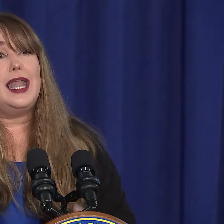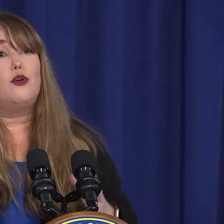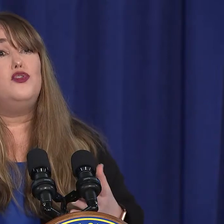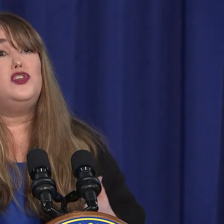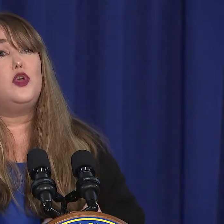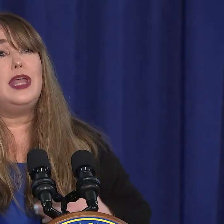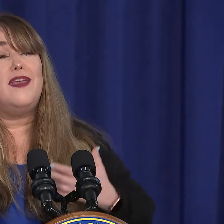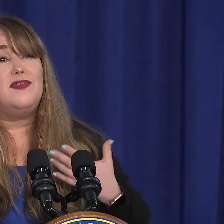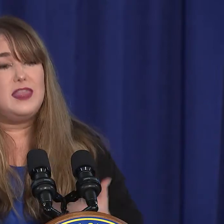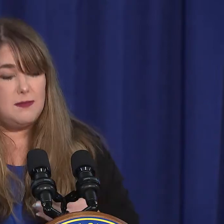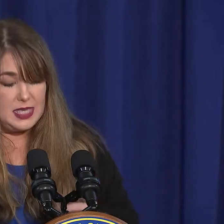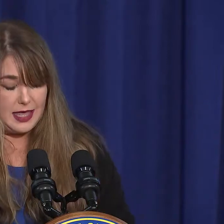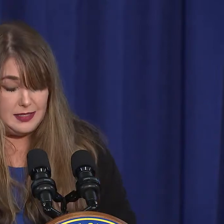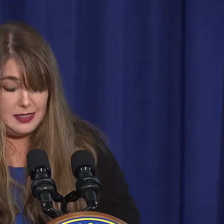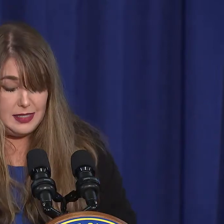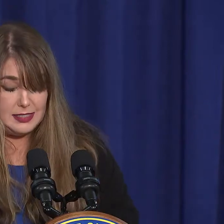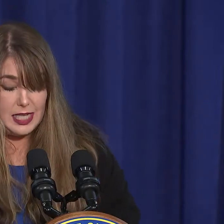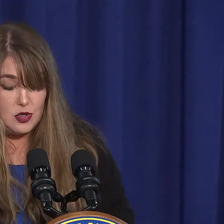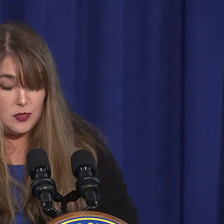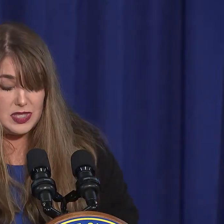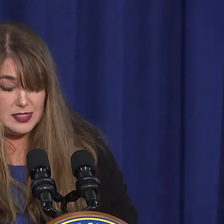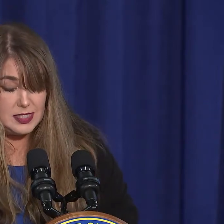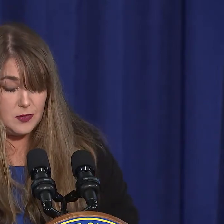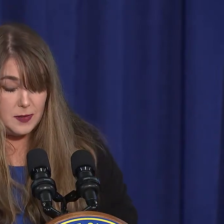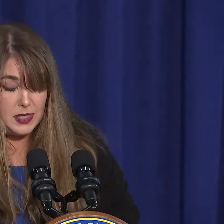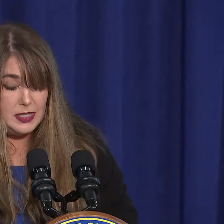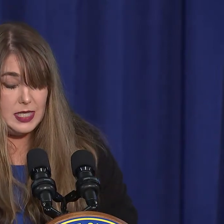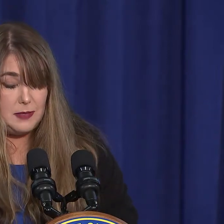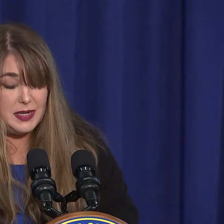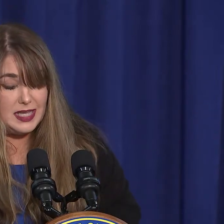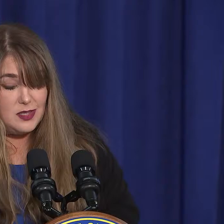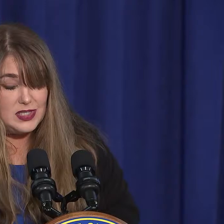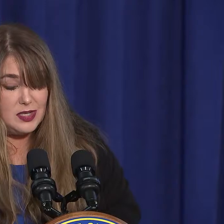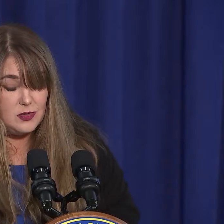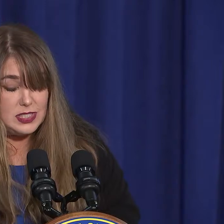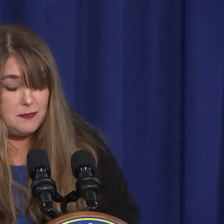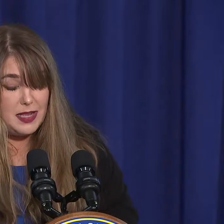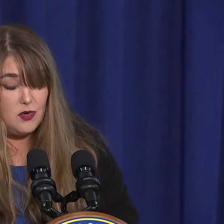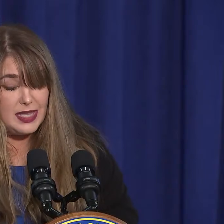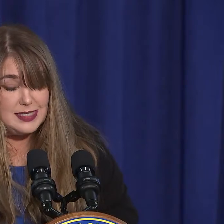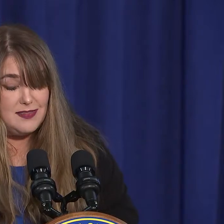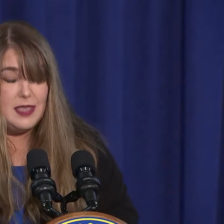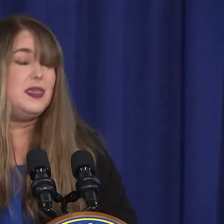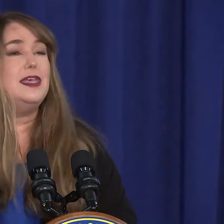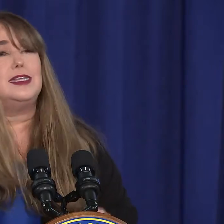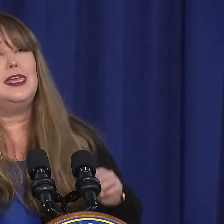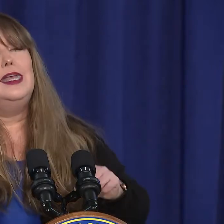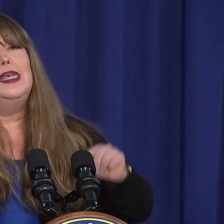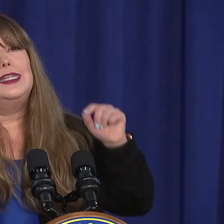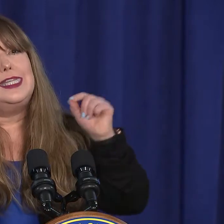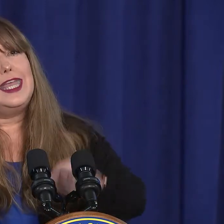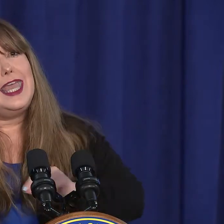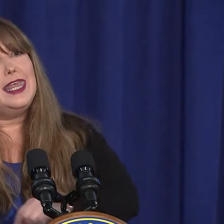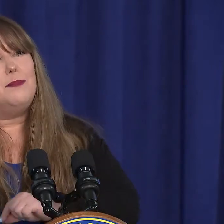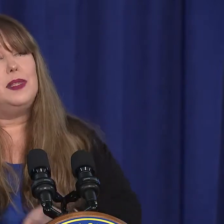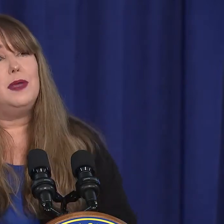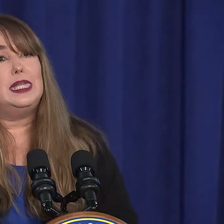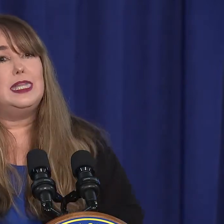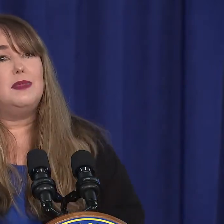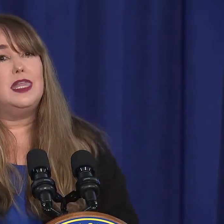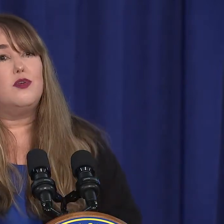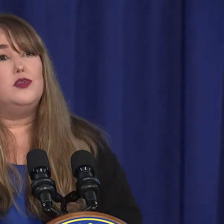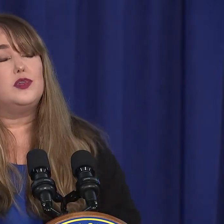o sea, la condición endémica del COVID-19. Y para aquellos que no sepan lo que es endemia, es que se